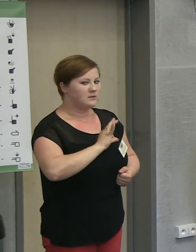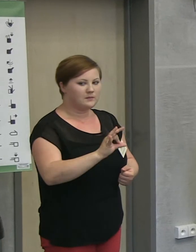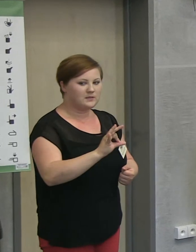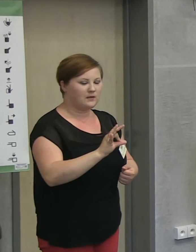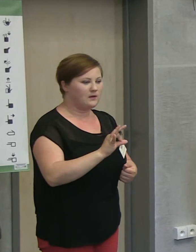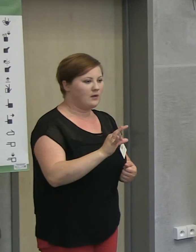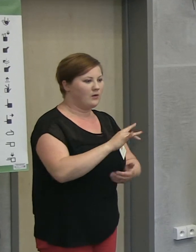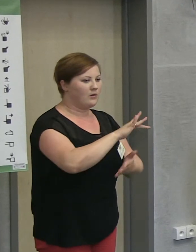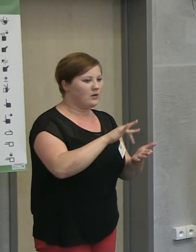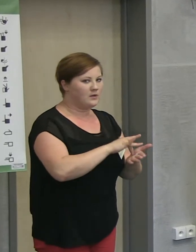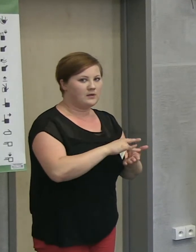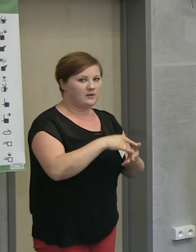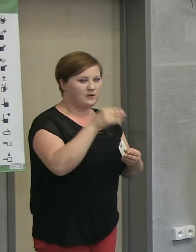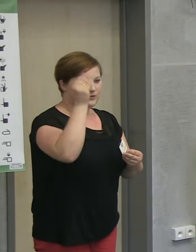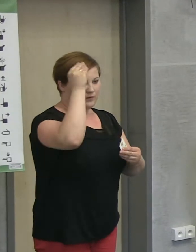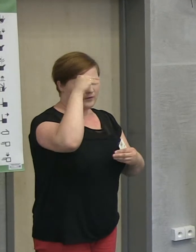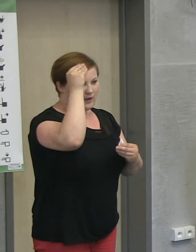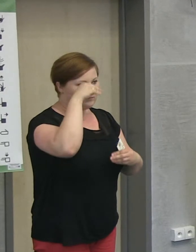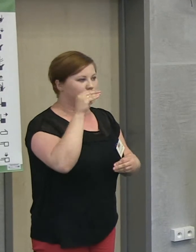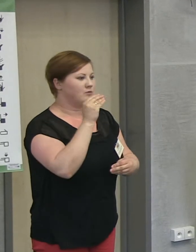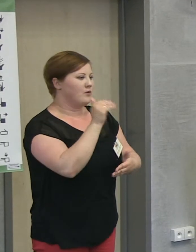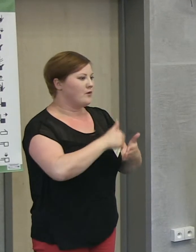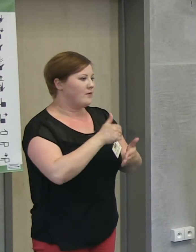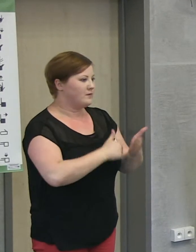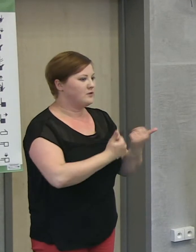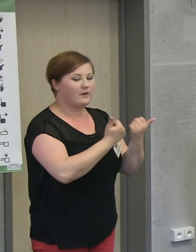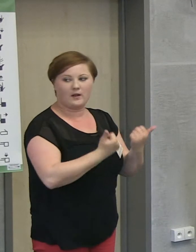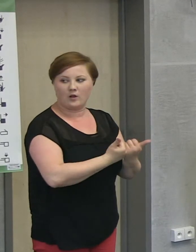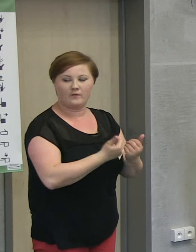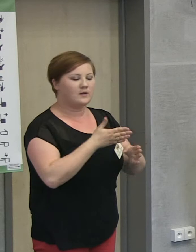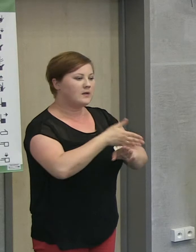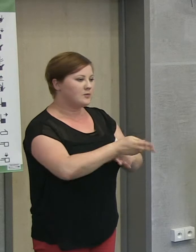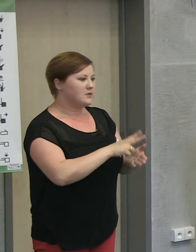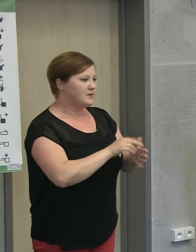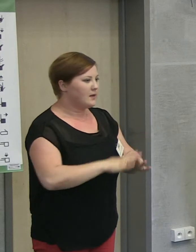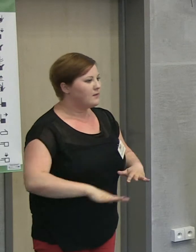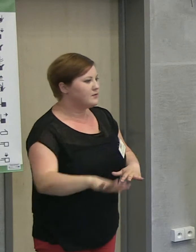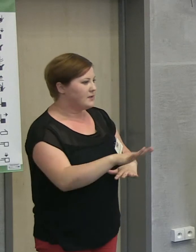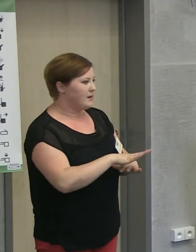ośrodka szkolno-wychowawczego w Krakowie. Później tutaj na terenie Mazowsza